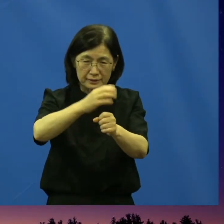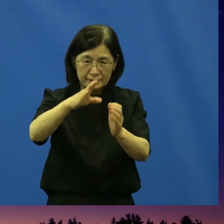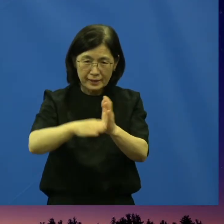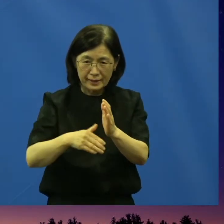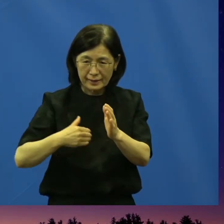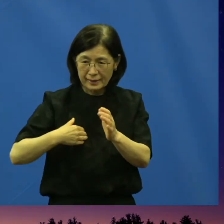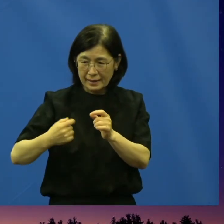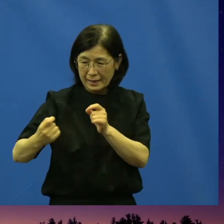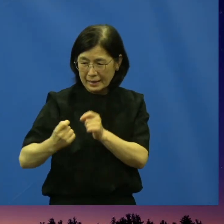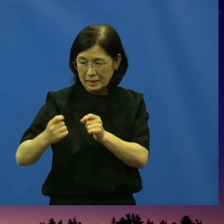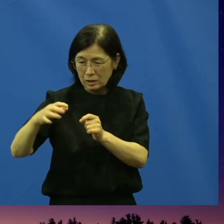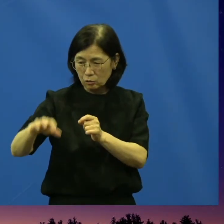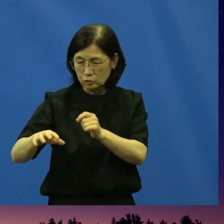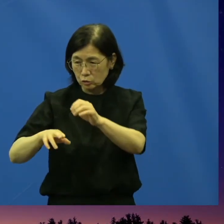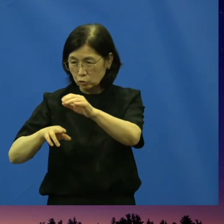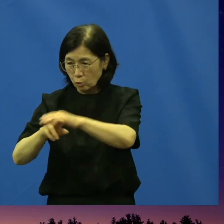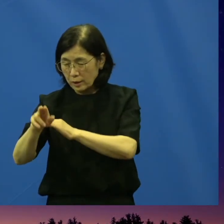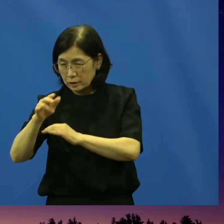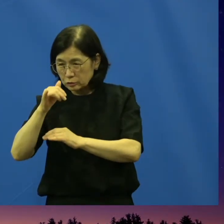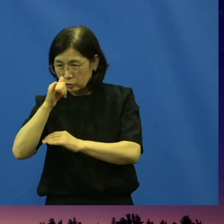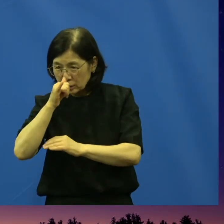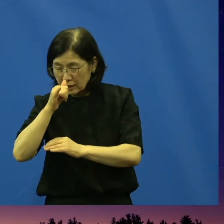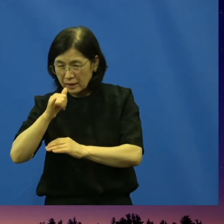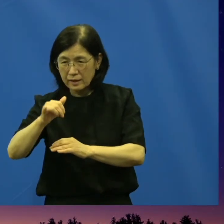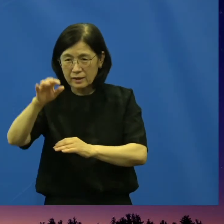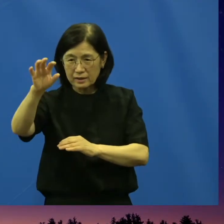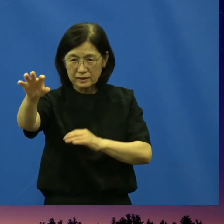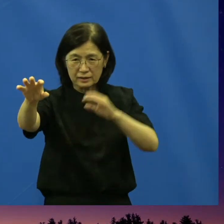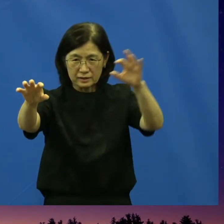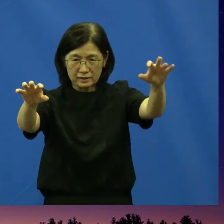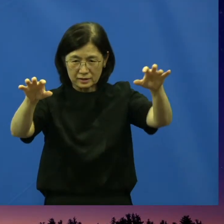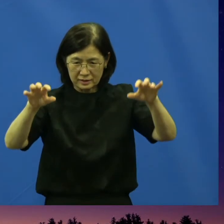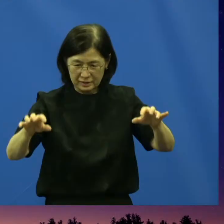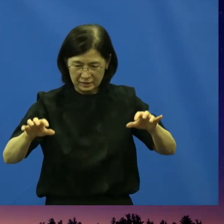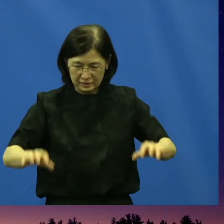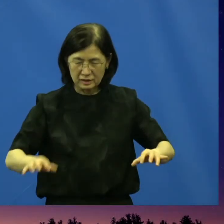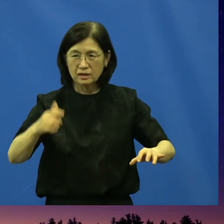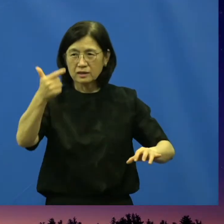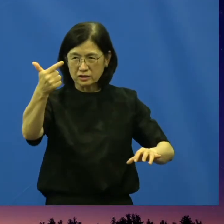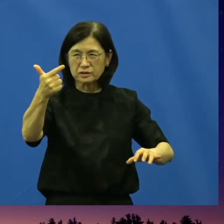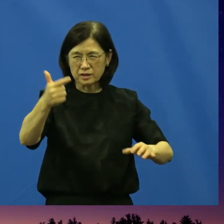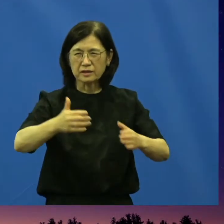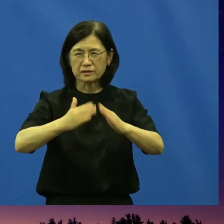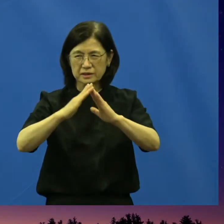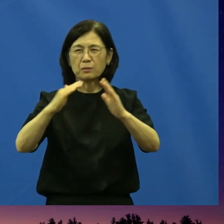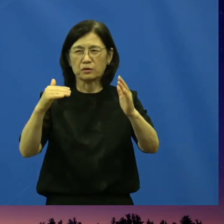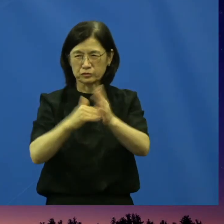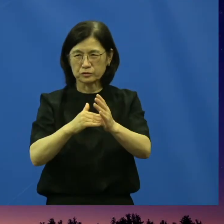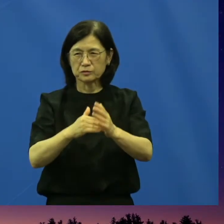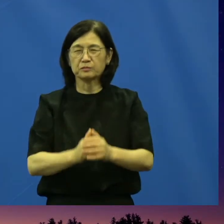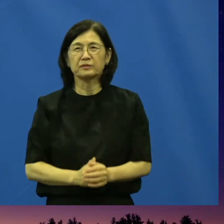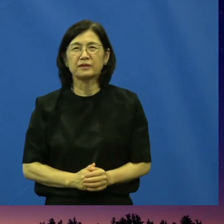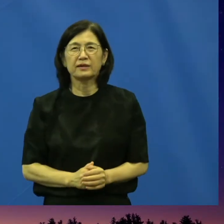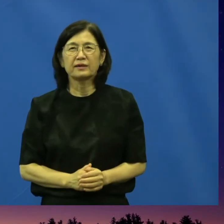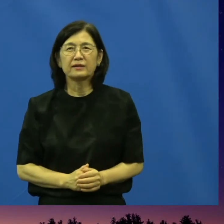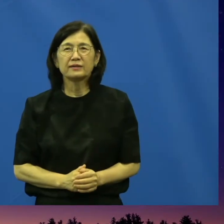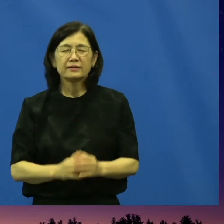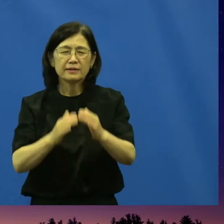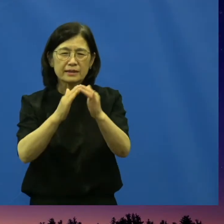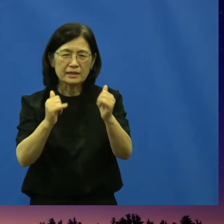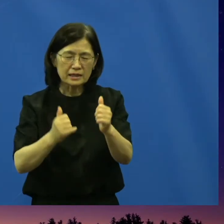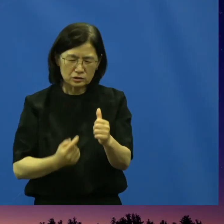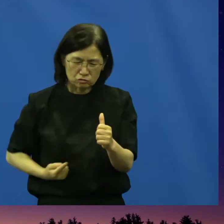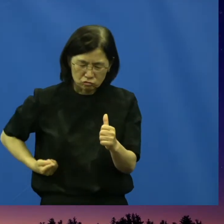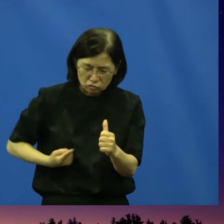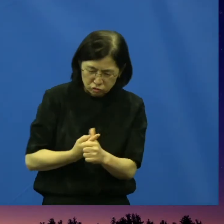하나님은 언제나 가능한 사람을 살리고자 하시는 분입니다. 여러분, 인간은 끊임없이 죽이고자 하는